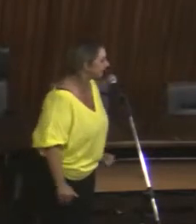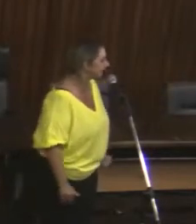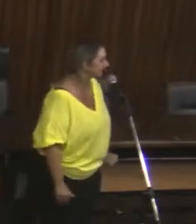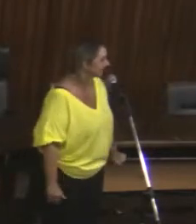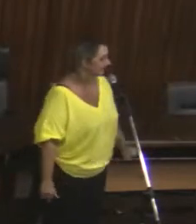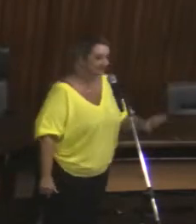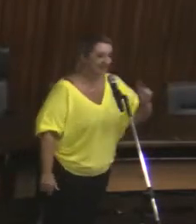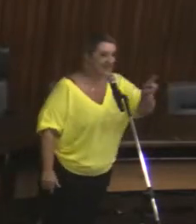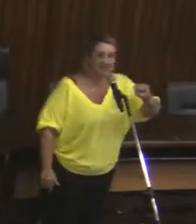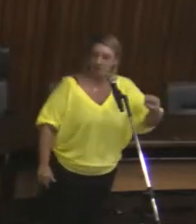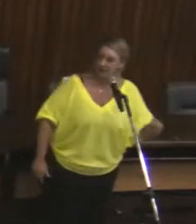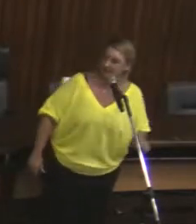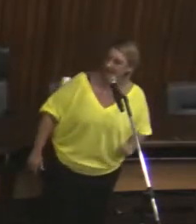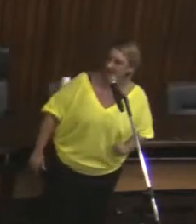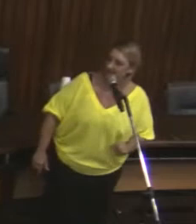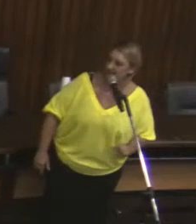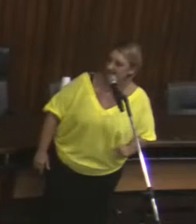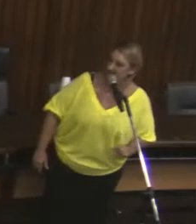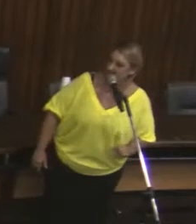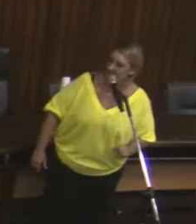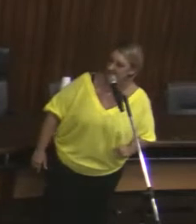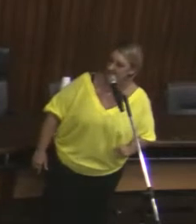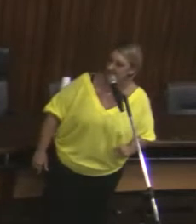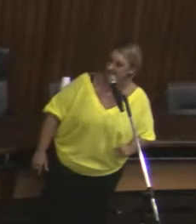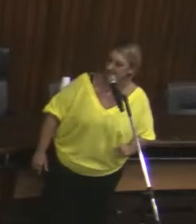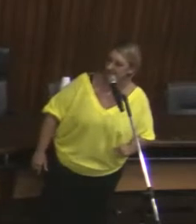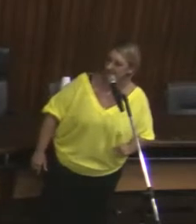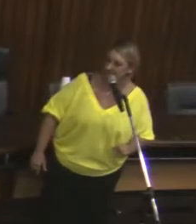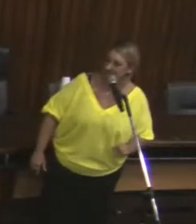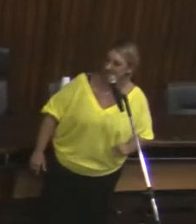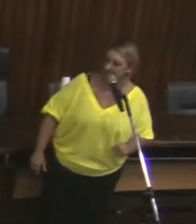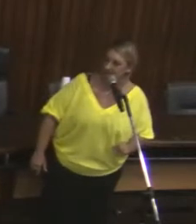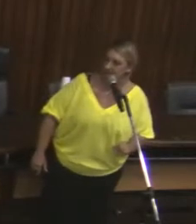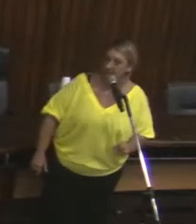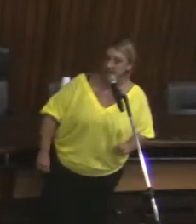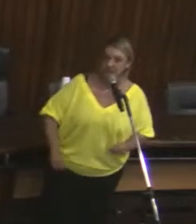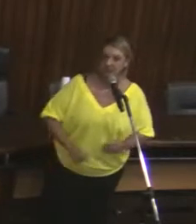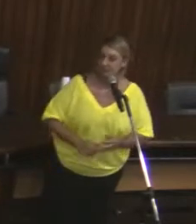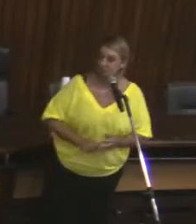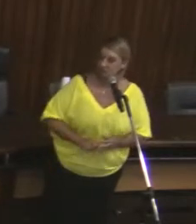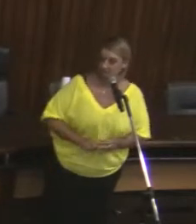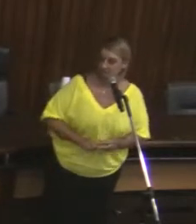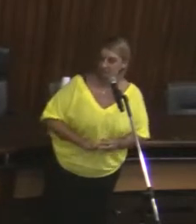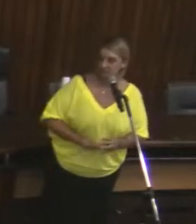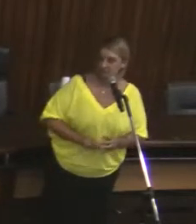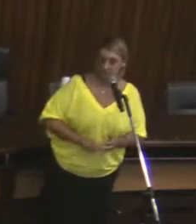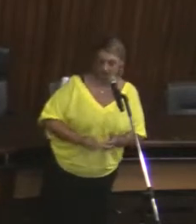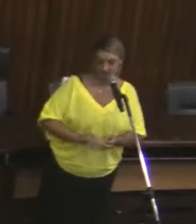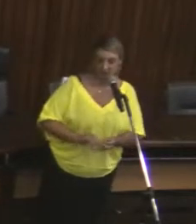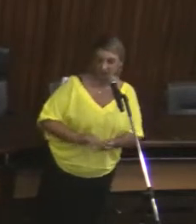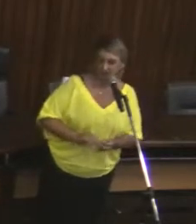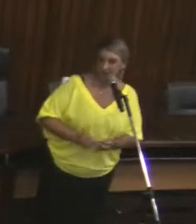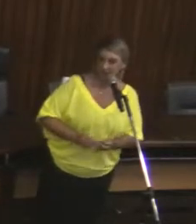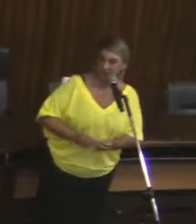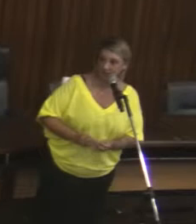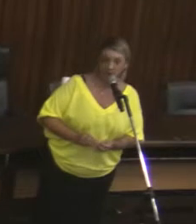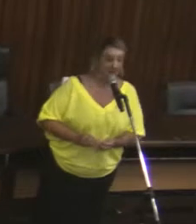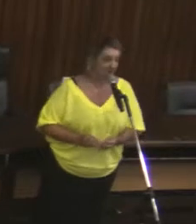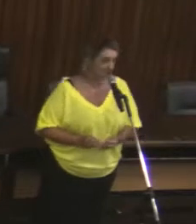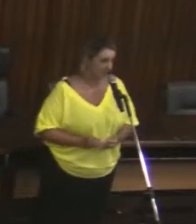porque você não Quem foi riu baixinho aqui? da Xuxa. Hã? É porque você não foi baixinho da Xuxa. Não, Então. não. E quando assim eu ganhei a boneca, eu guardava no armário,